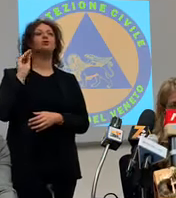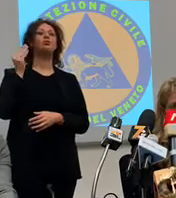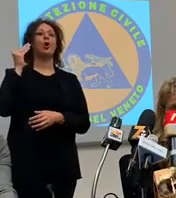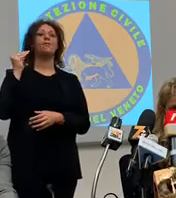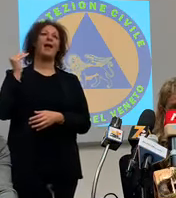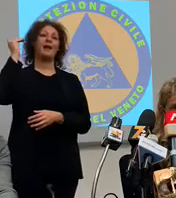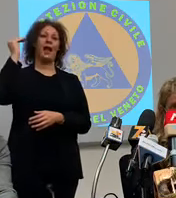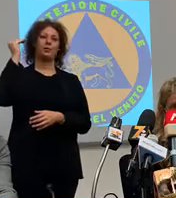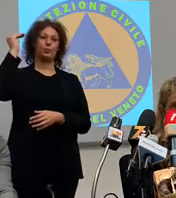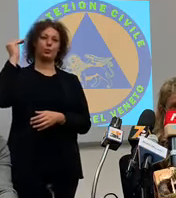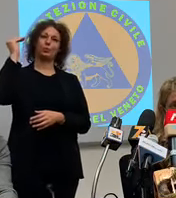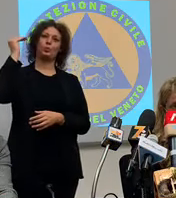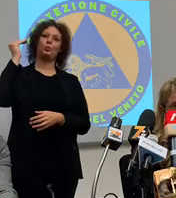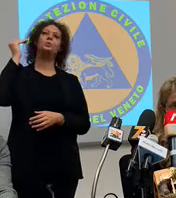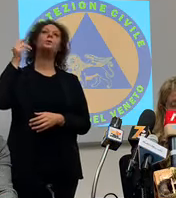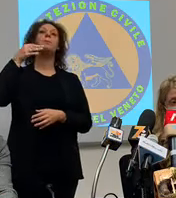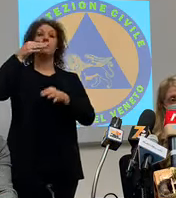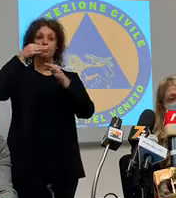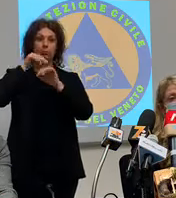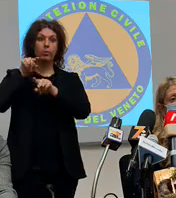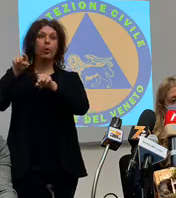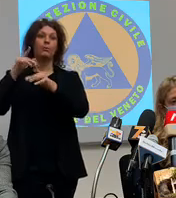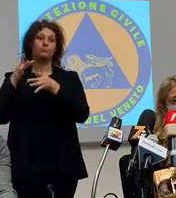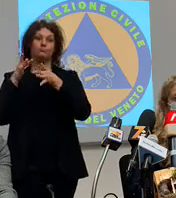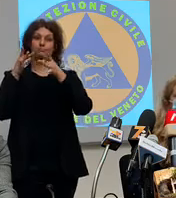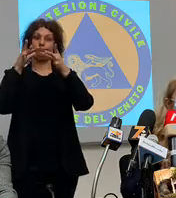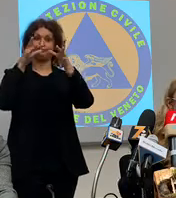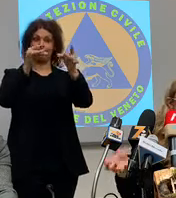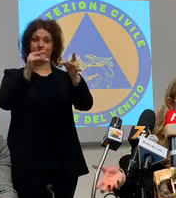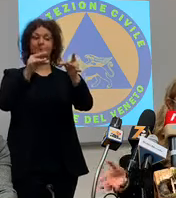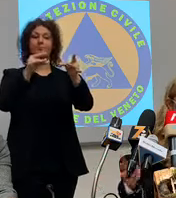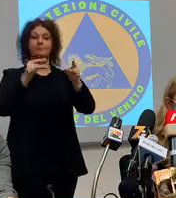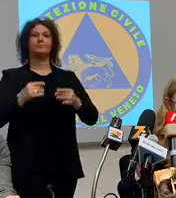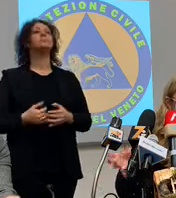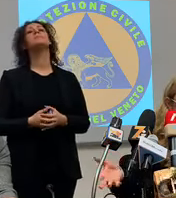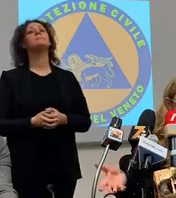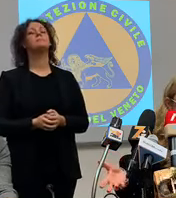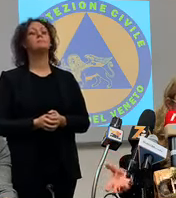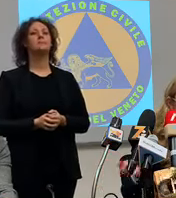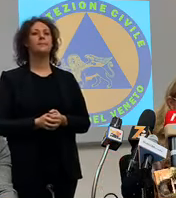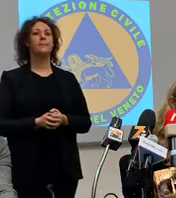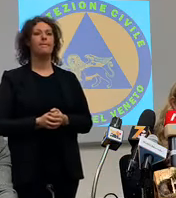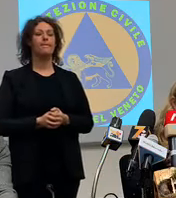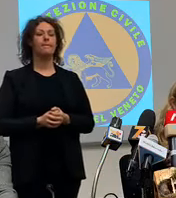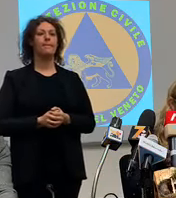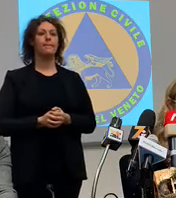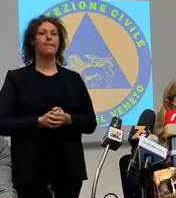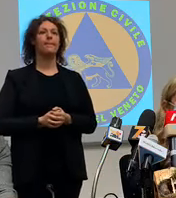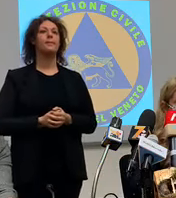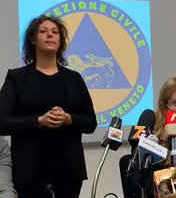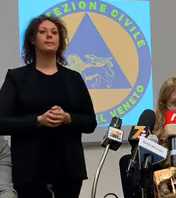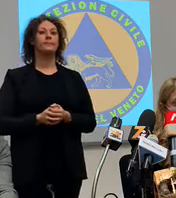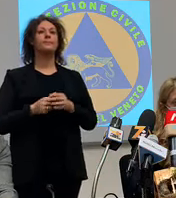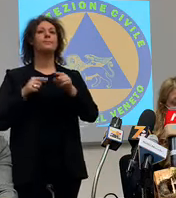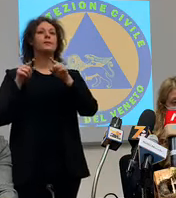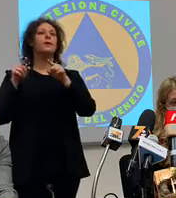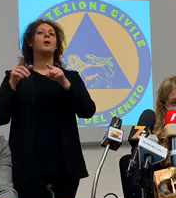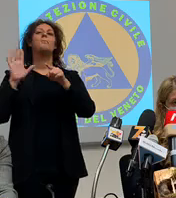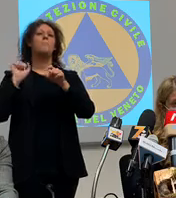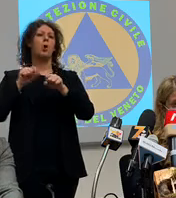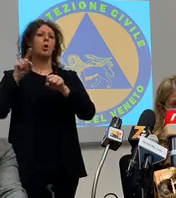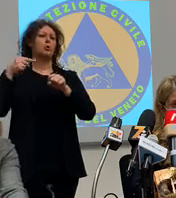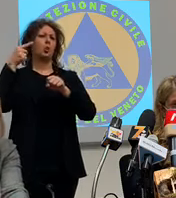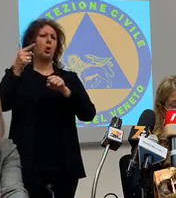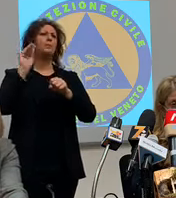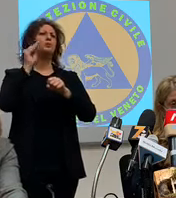Insomma importante per la diffusione del virus questo sicuramente sì Non tanto per i peso nelle strutture sanitarie Ma per la diffusione del virus Sicuramente